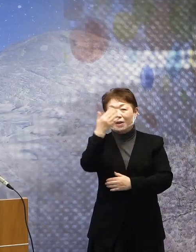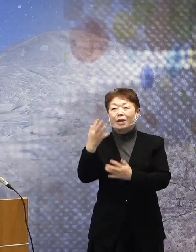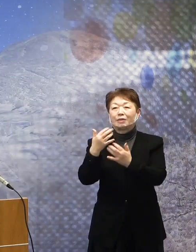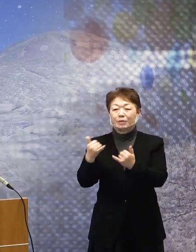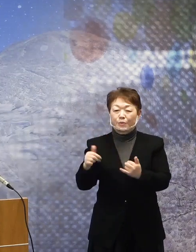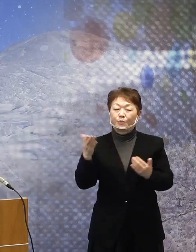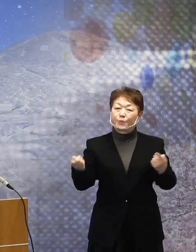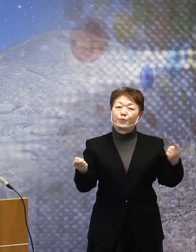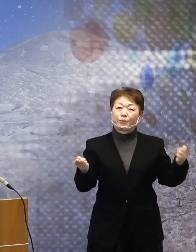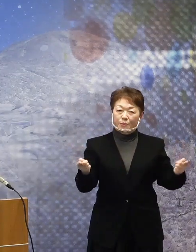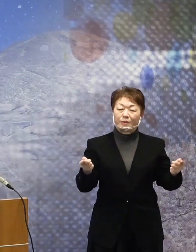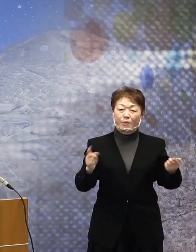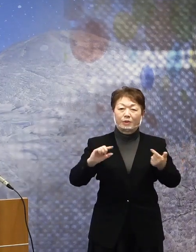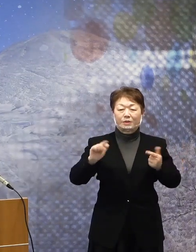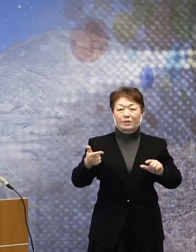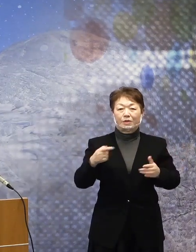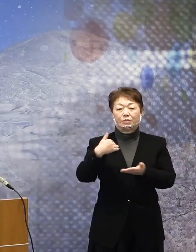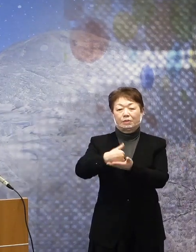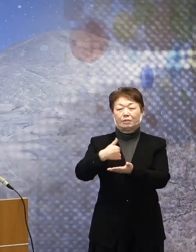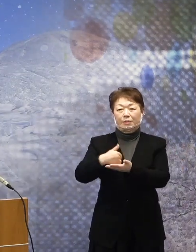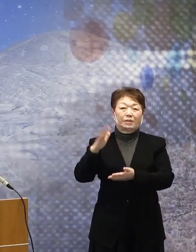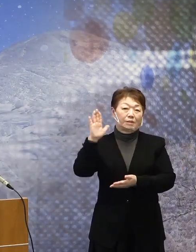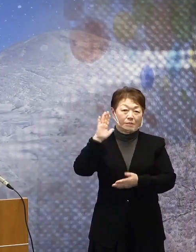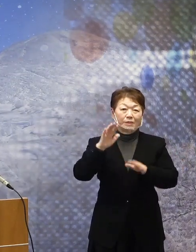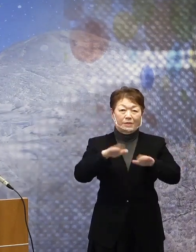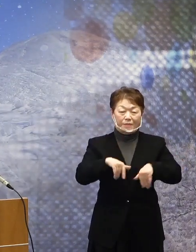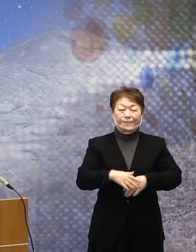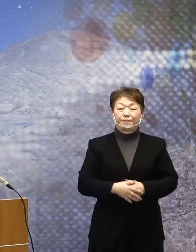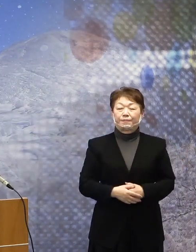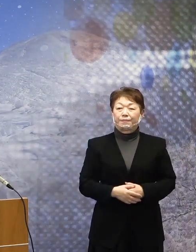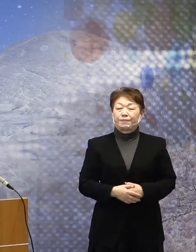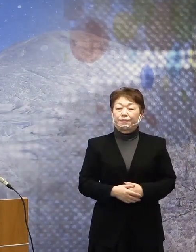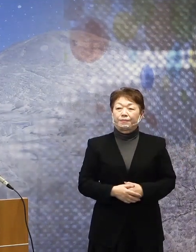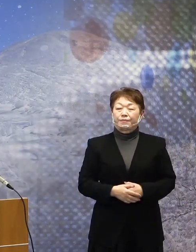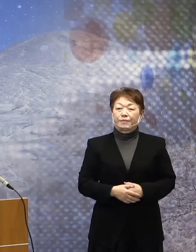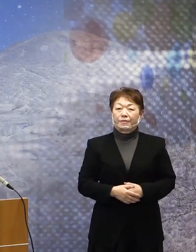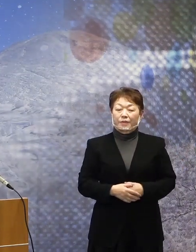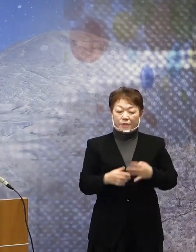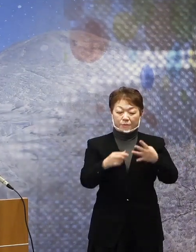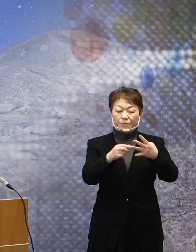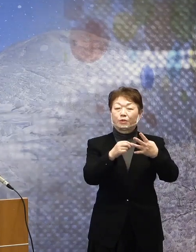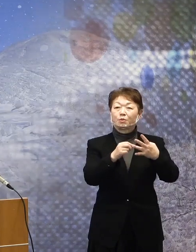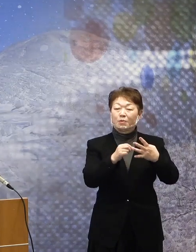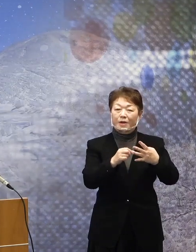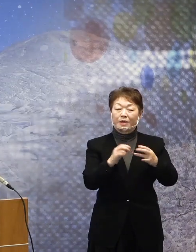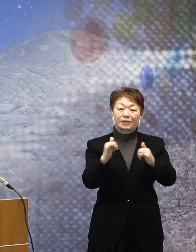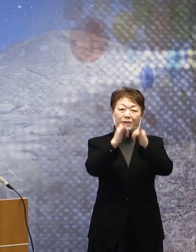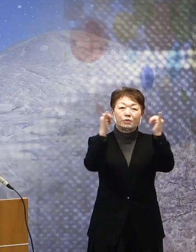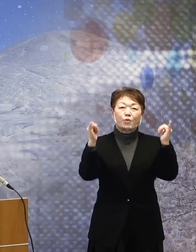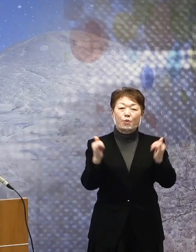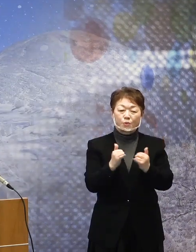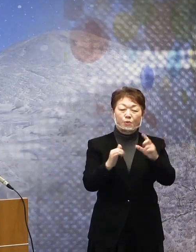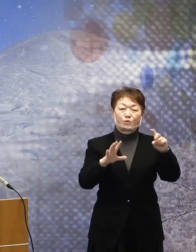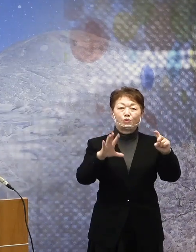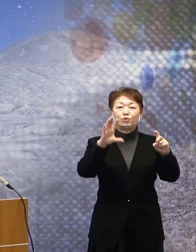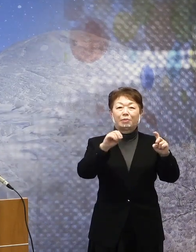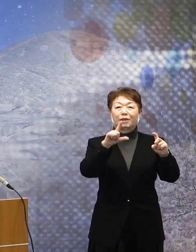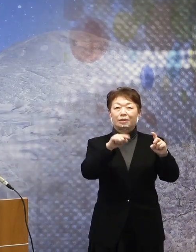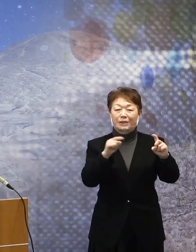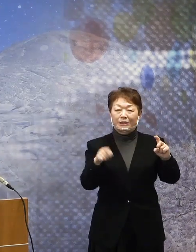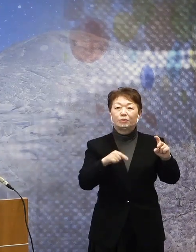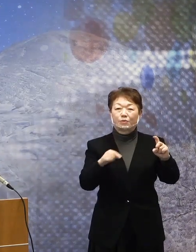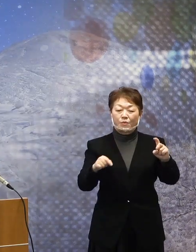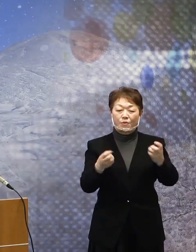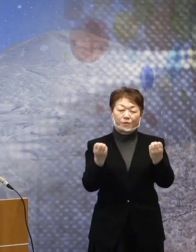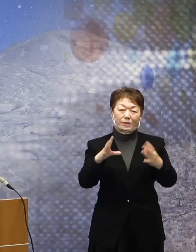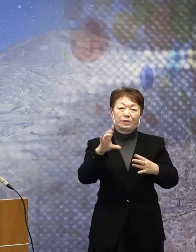これがまず弘前と異なるという説明を受けています。2点目に人口10万人あたりの新規陽性者数、